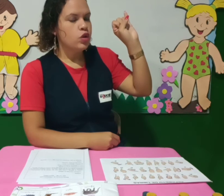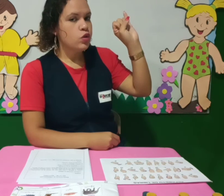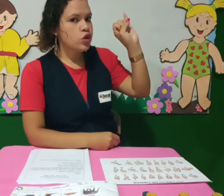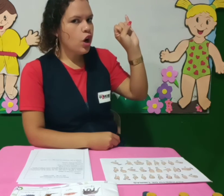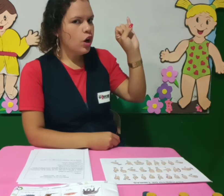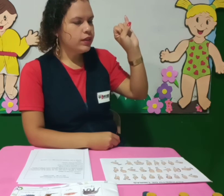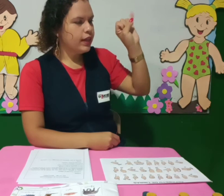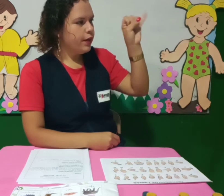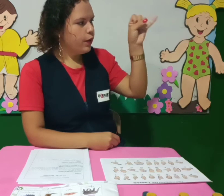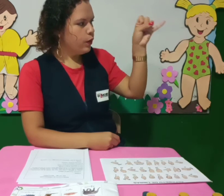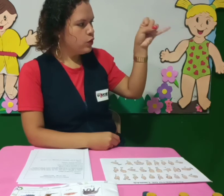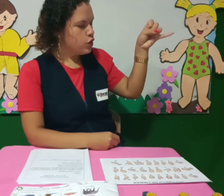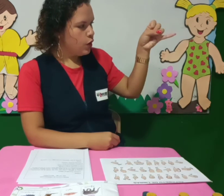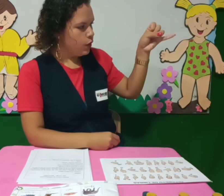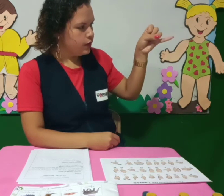J, ó. J.